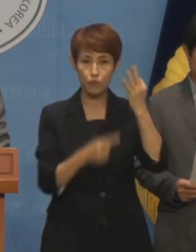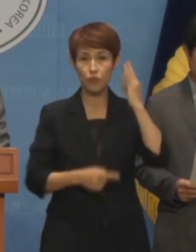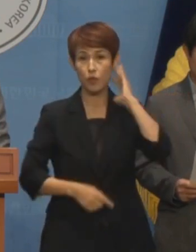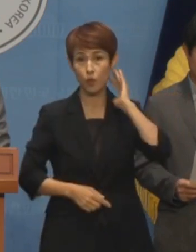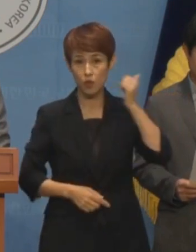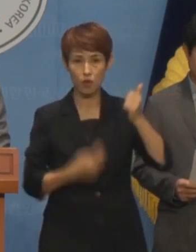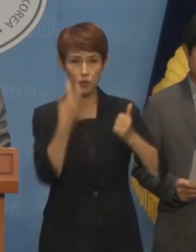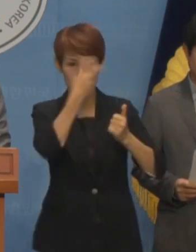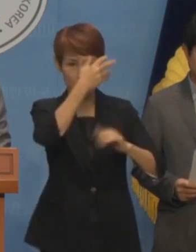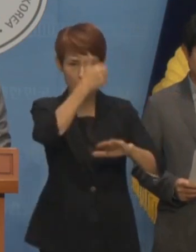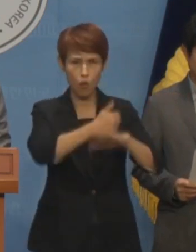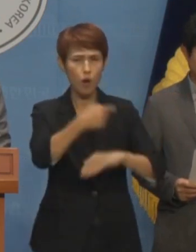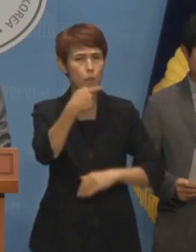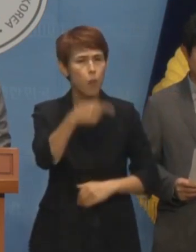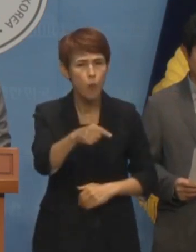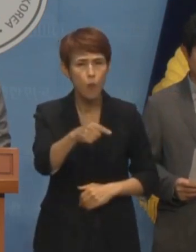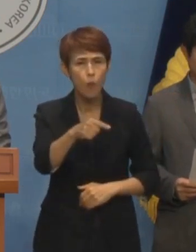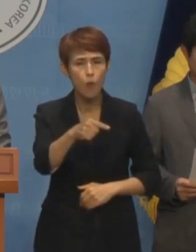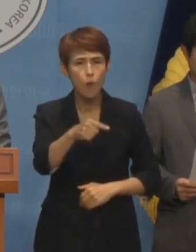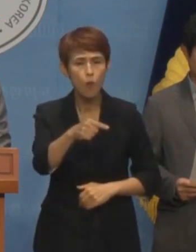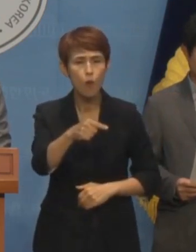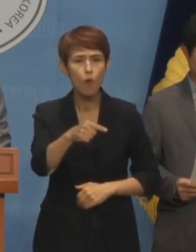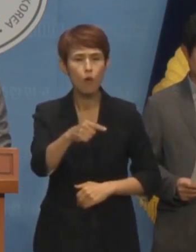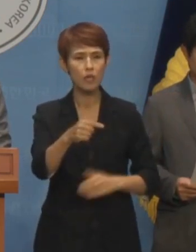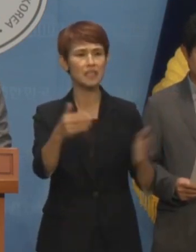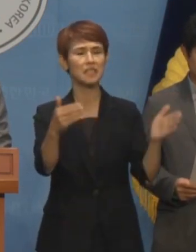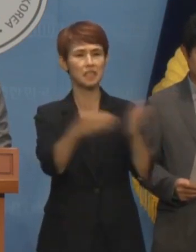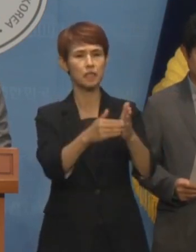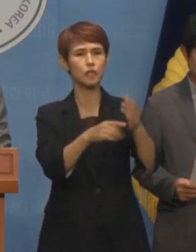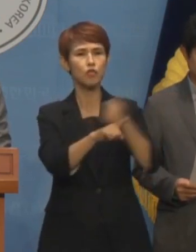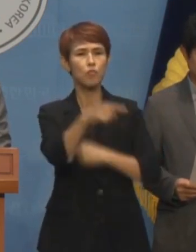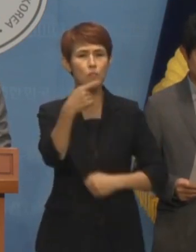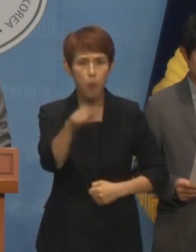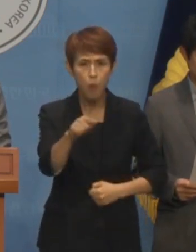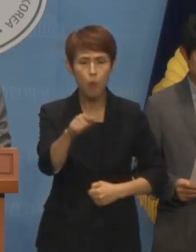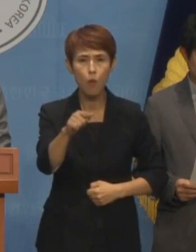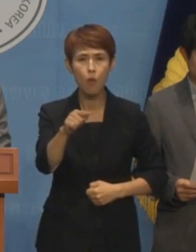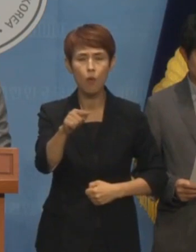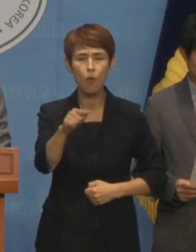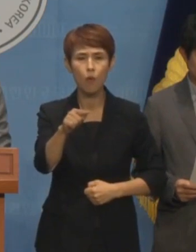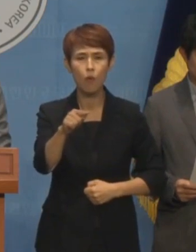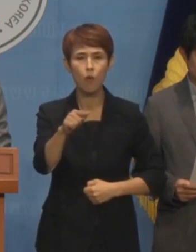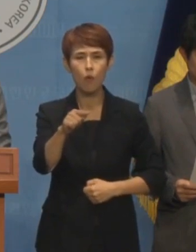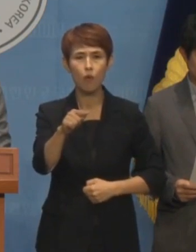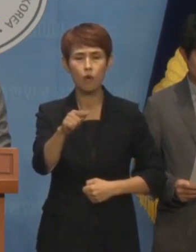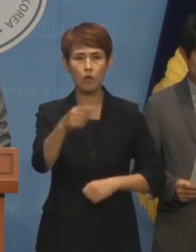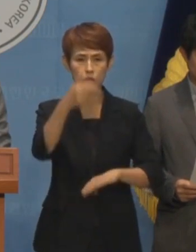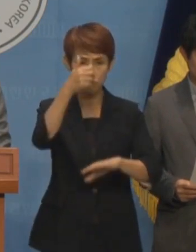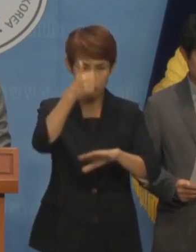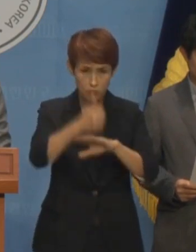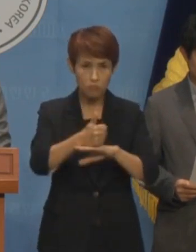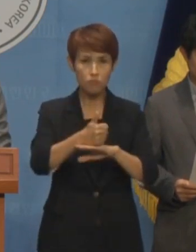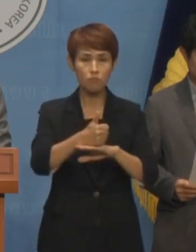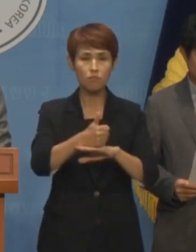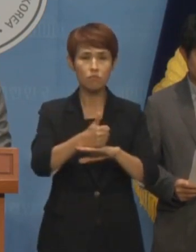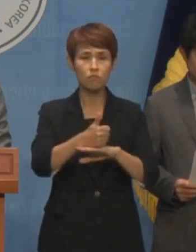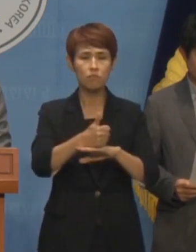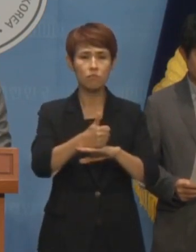대한 조사 결과가 무엇이며 왜 종결이란 결정에 이르렀는지, 그리고 그 종결을 결정하는